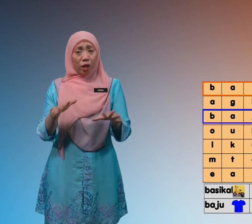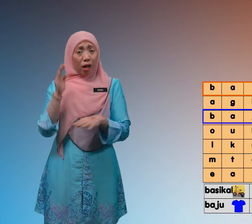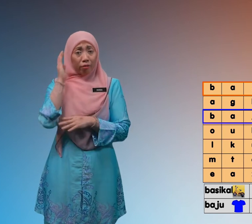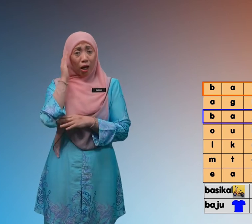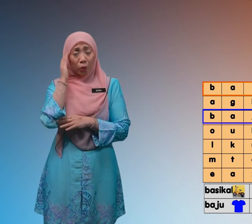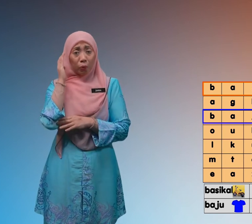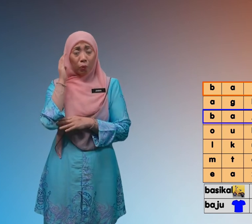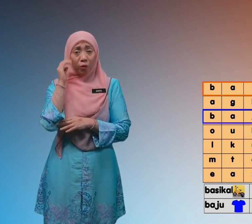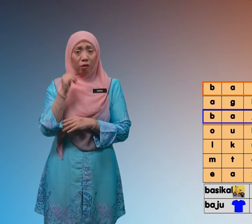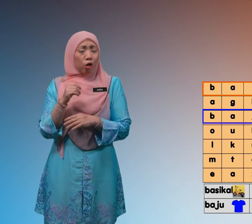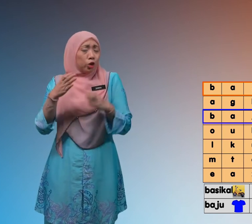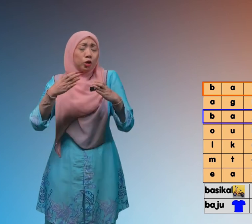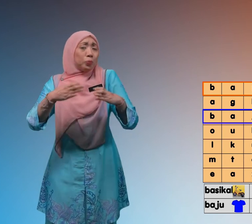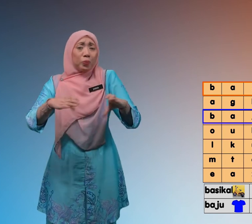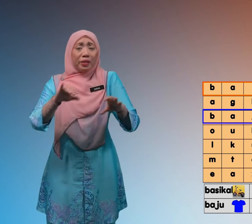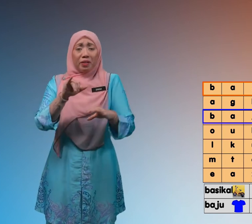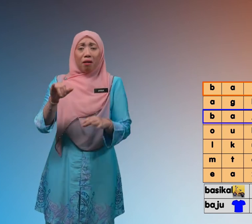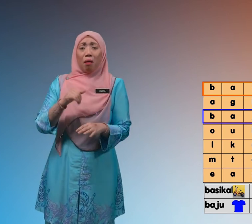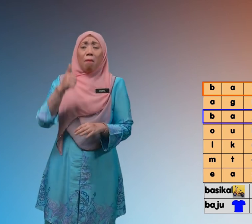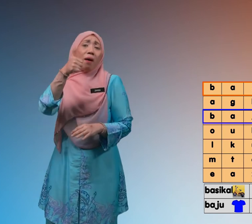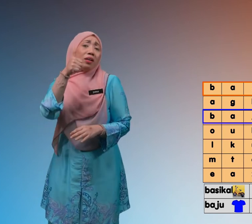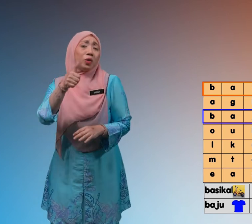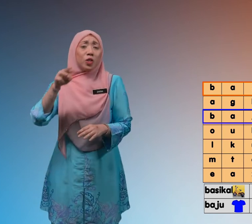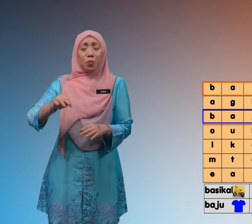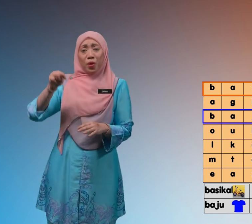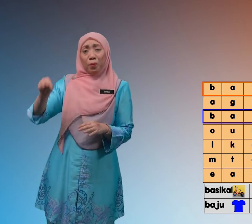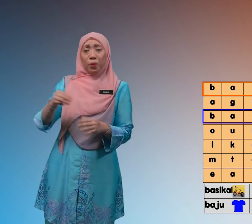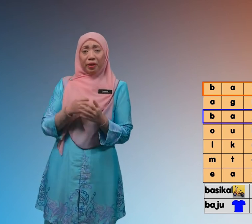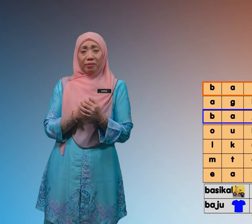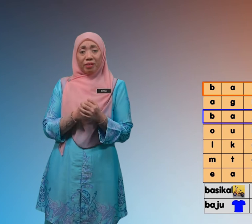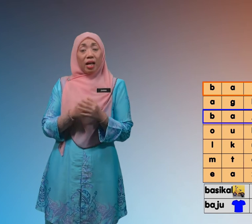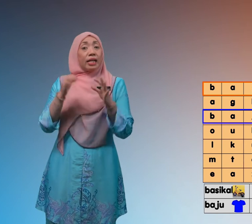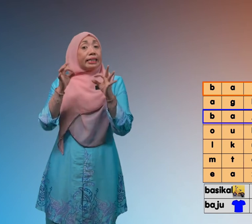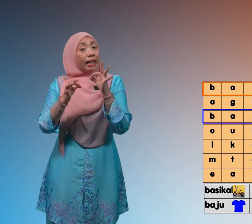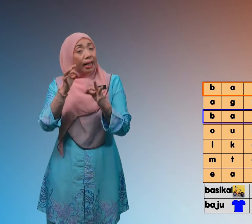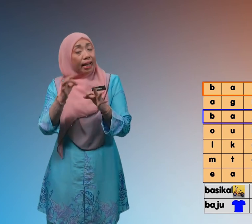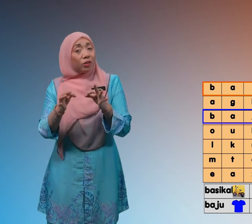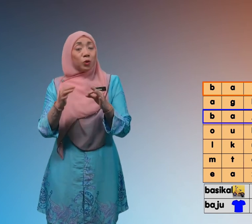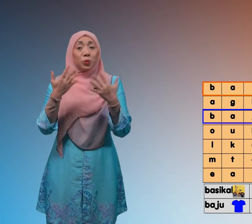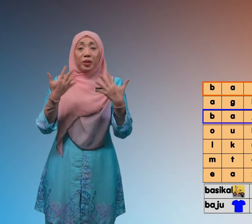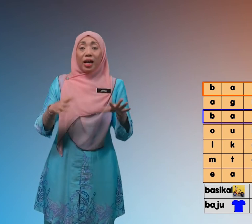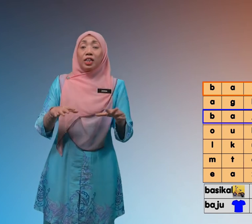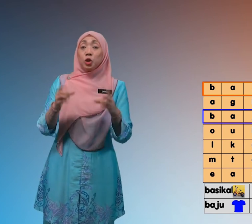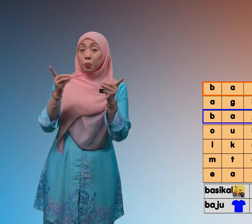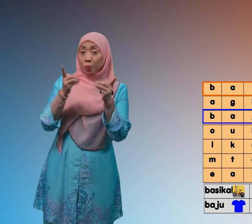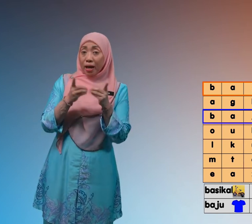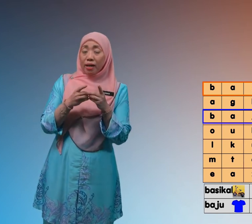Sudah tahu? Cepatnya. Bagus, murid-murid. Kalau sudah jumpa,